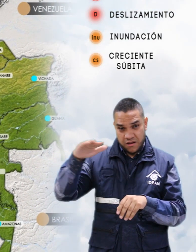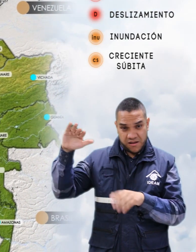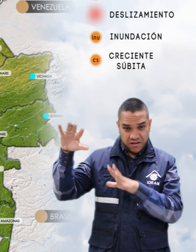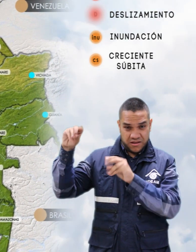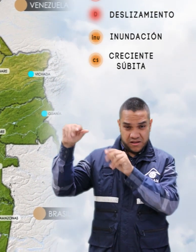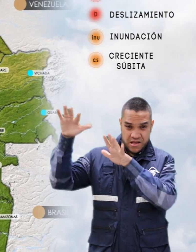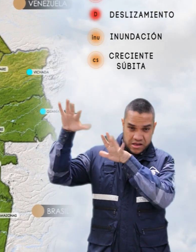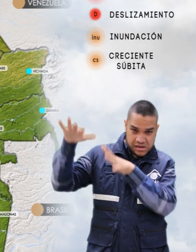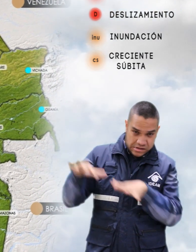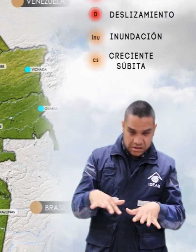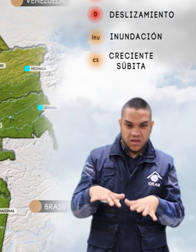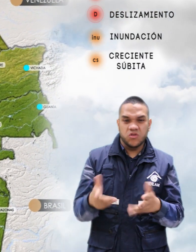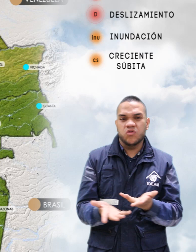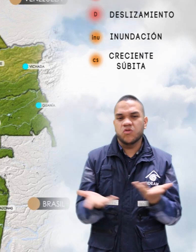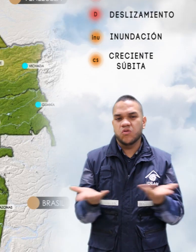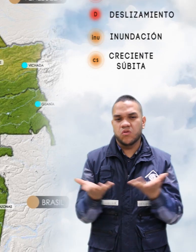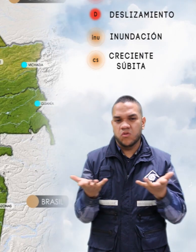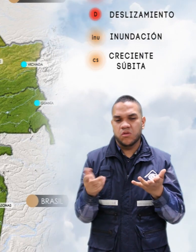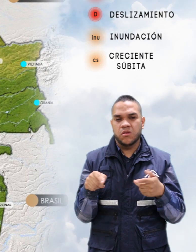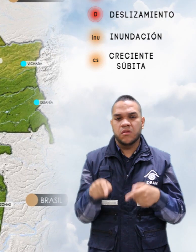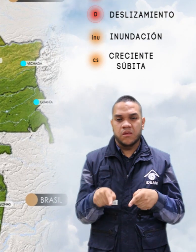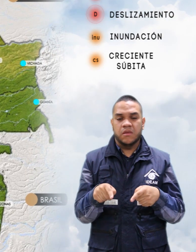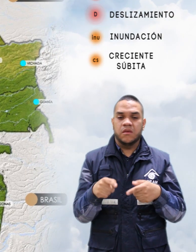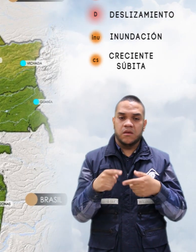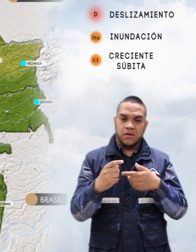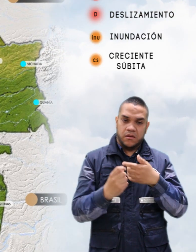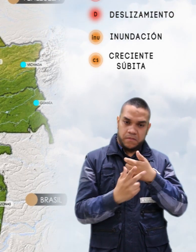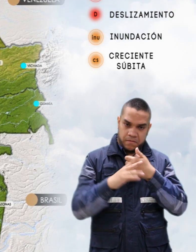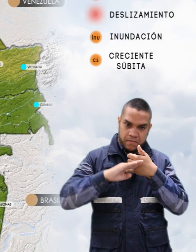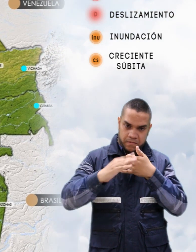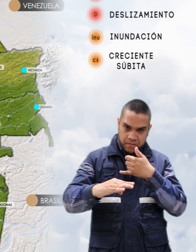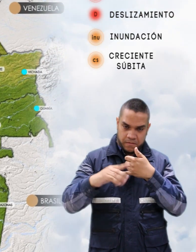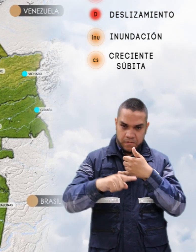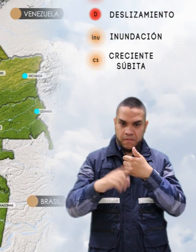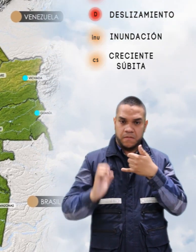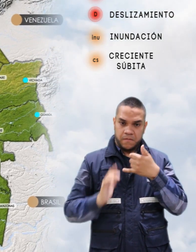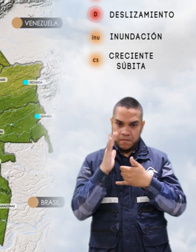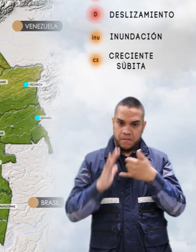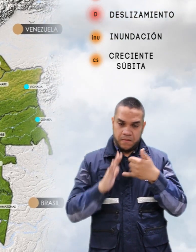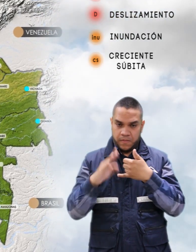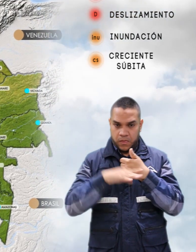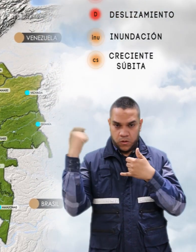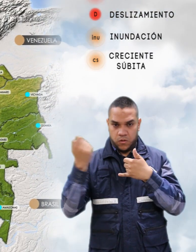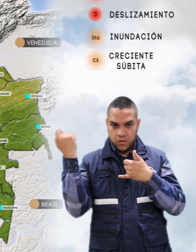sinestales o de alta pendiente, localizados en las regiones Andina, Pacífica, Orinoquía y Caribe.